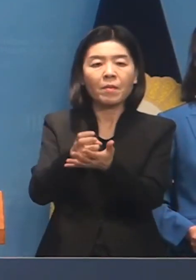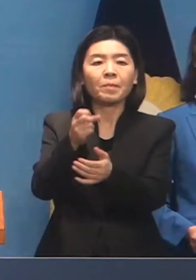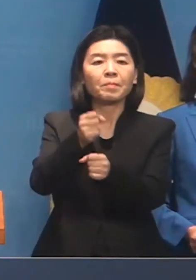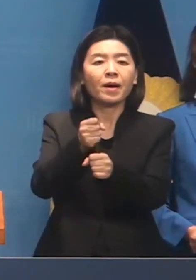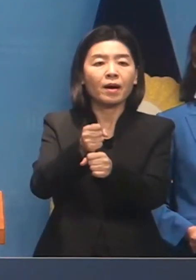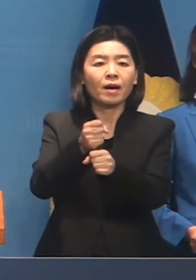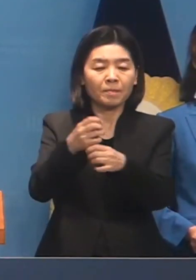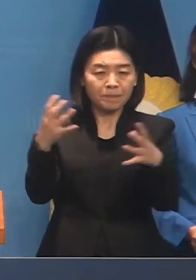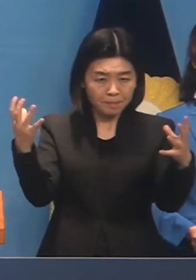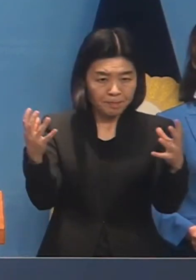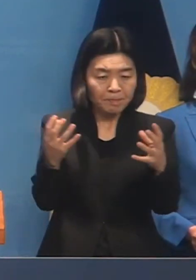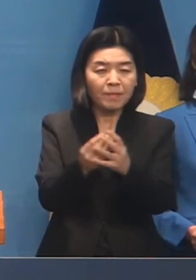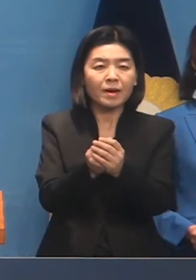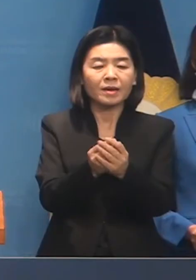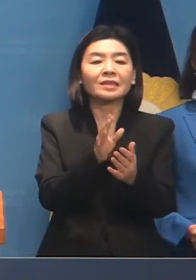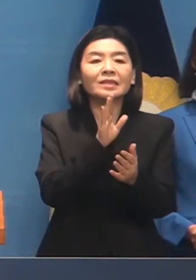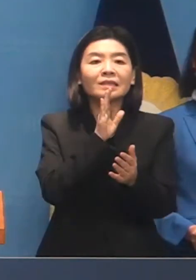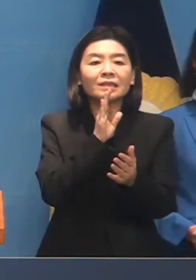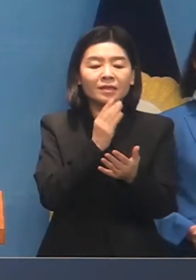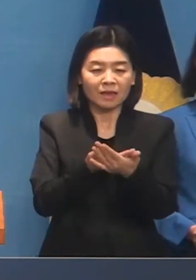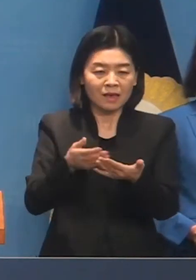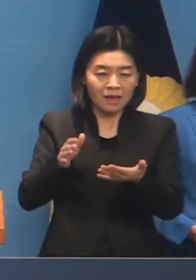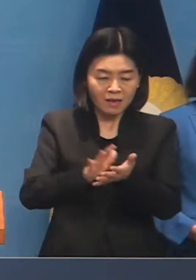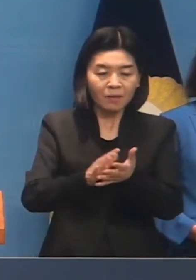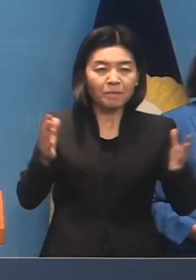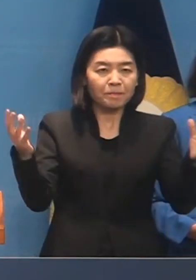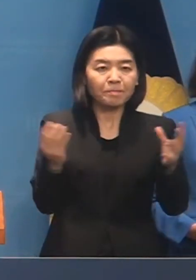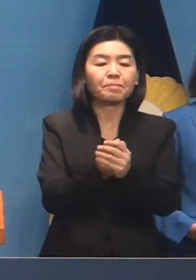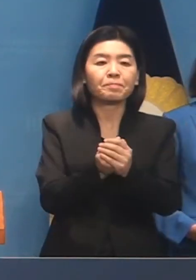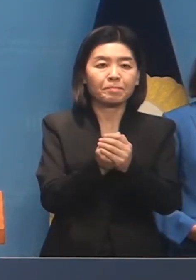개혁을 완수하는 기본 틀이 될 것입니다.